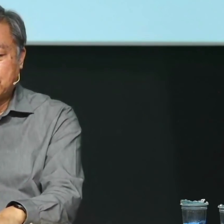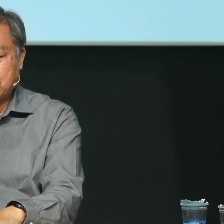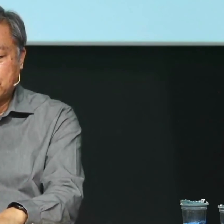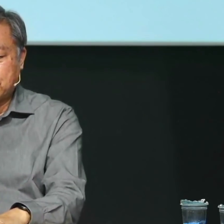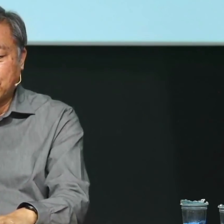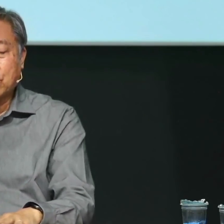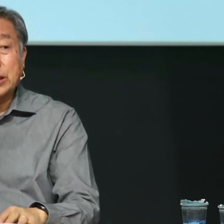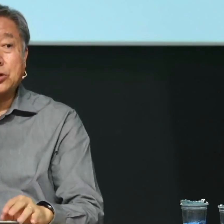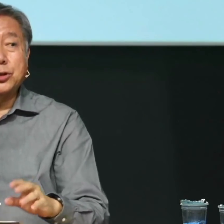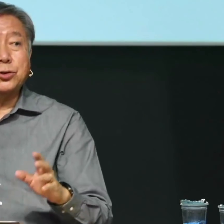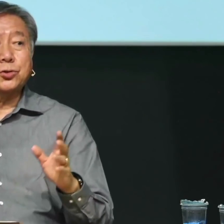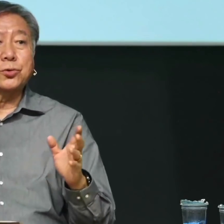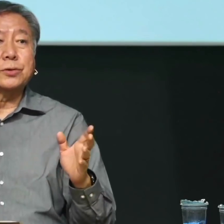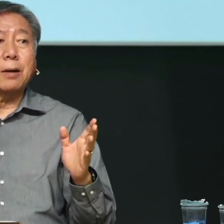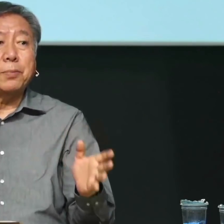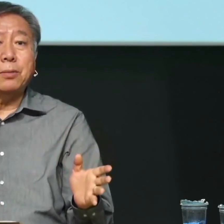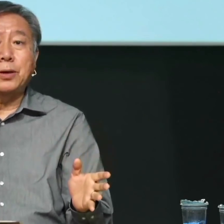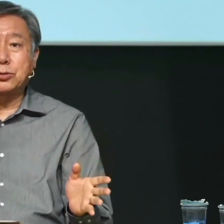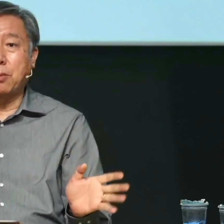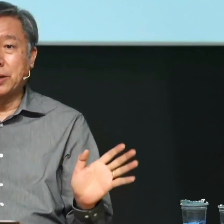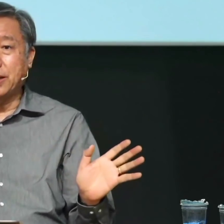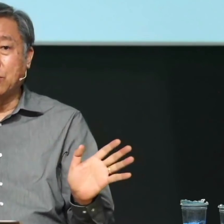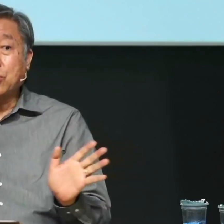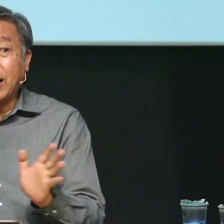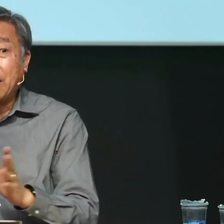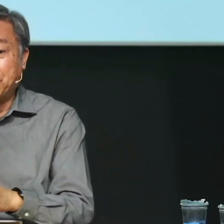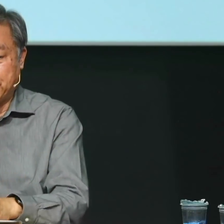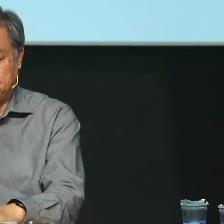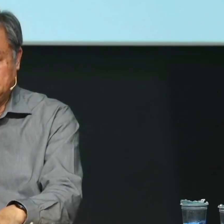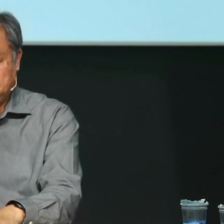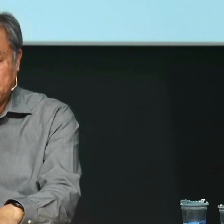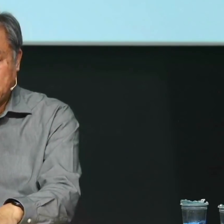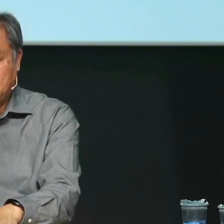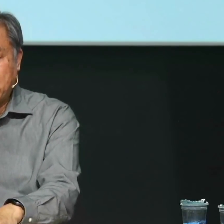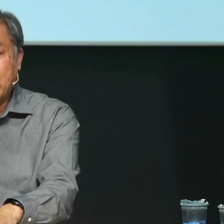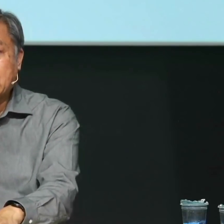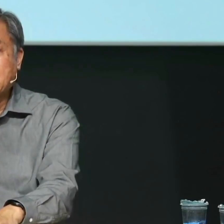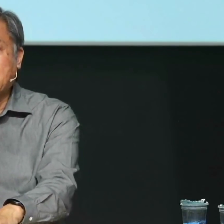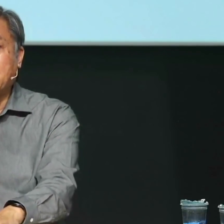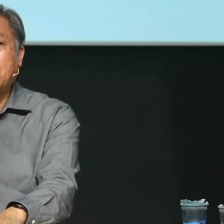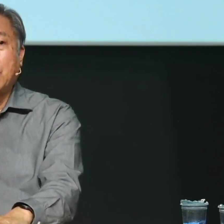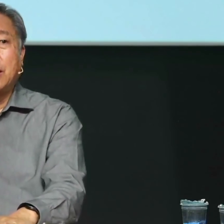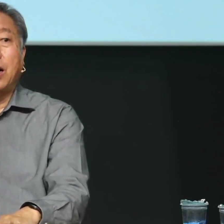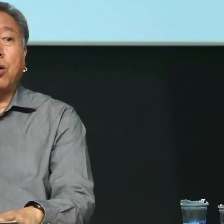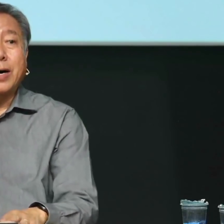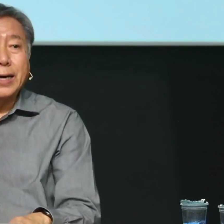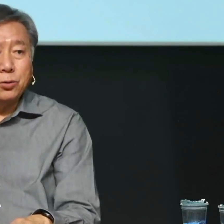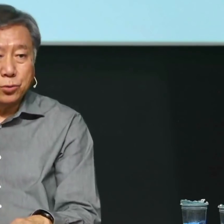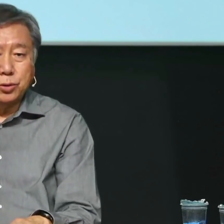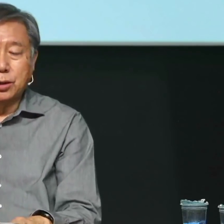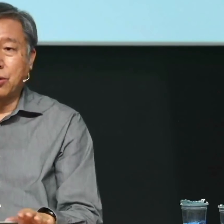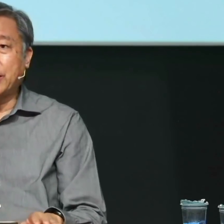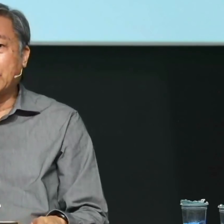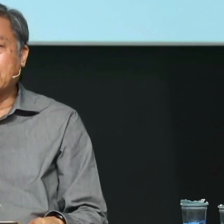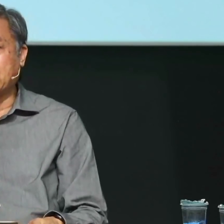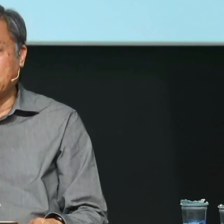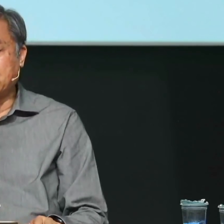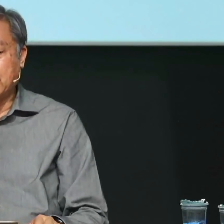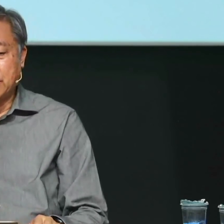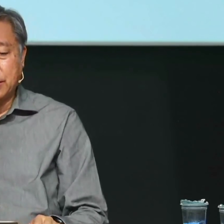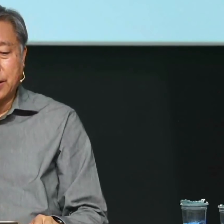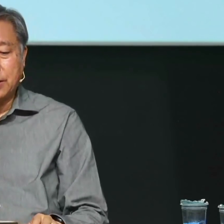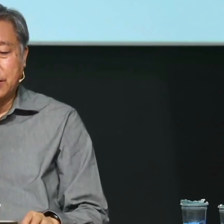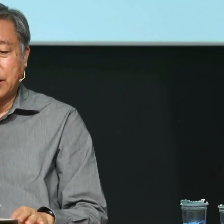de todo o registro da Bíblia de uma maneira muito rápida com relação ao reino, com